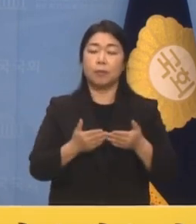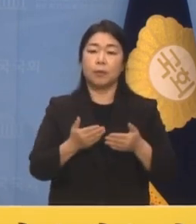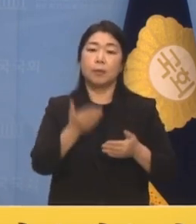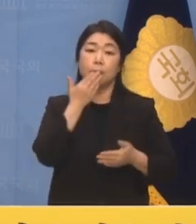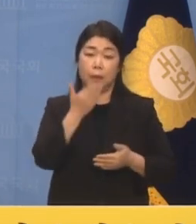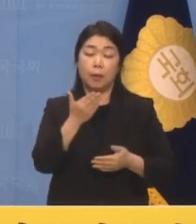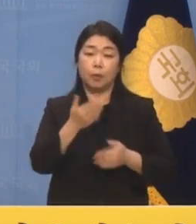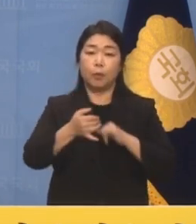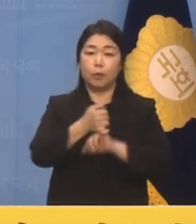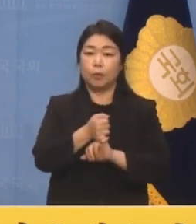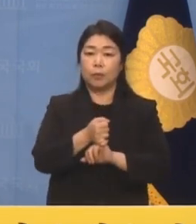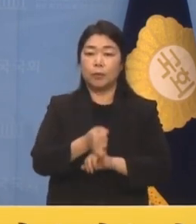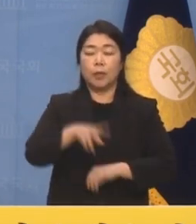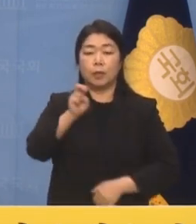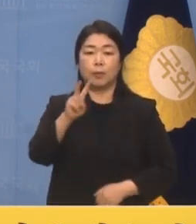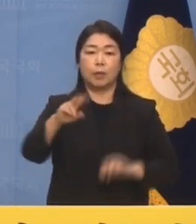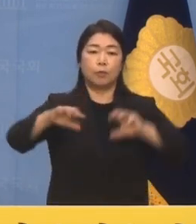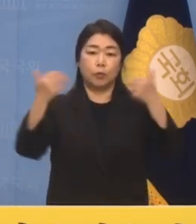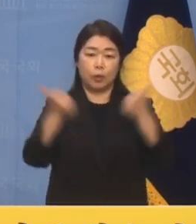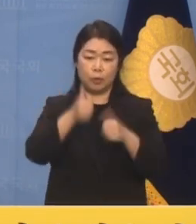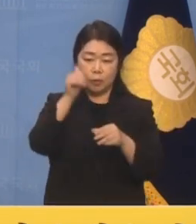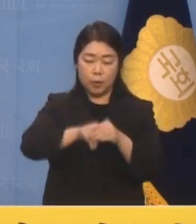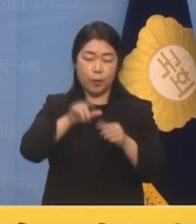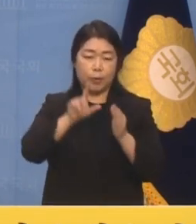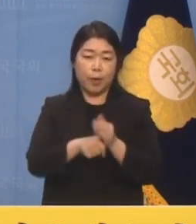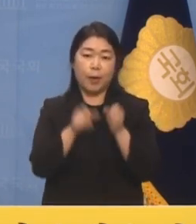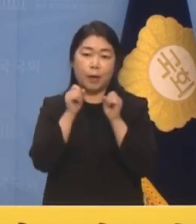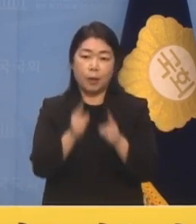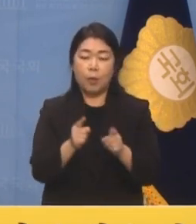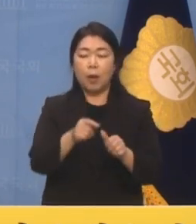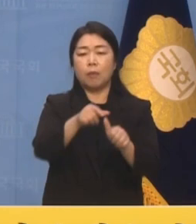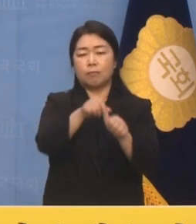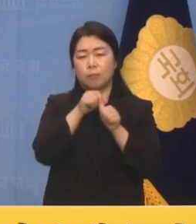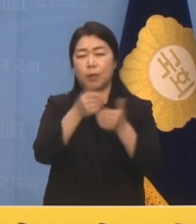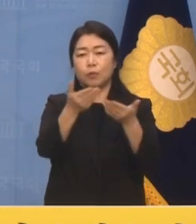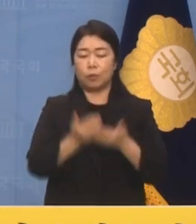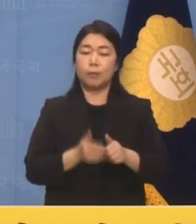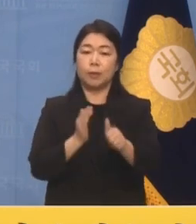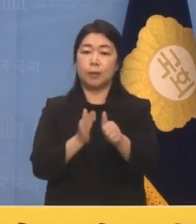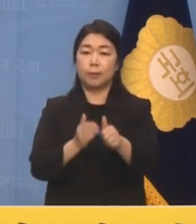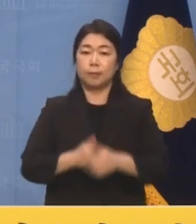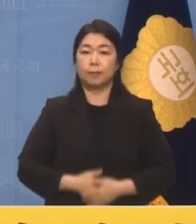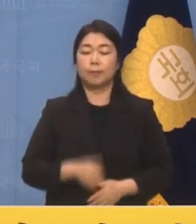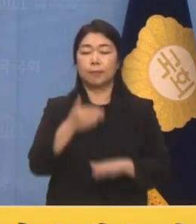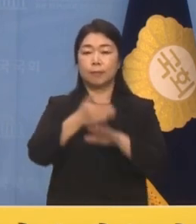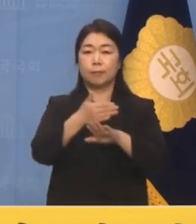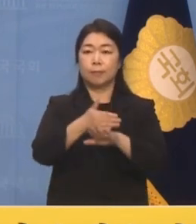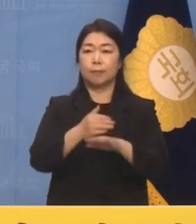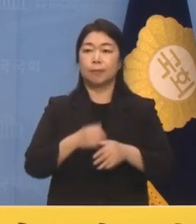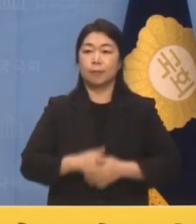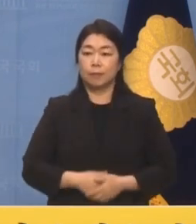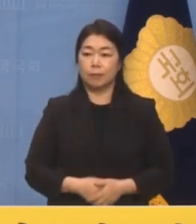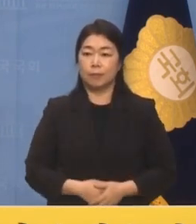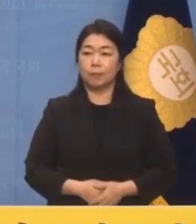수 있도록 22대 총선에서 기회를 주시길 간절히 요청드립니다. 감사합니다.